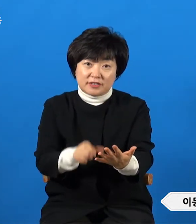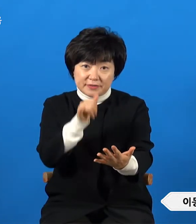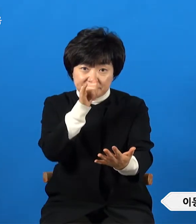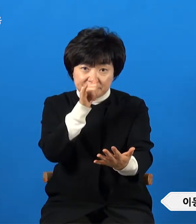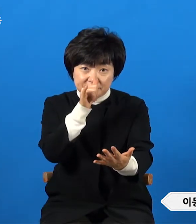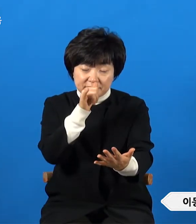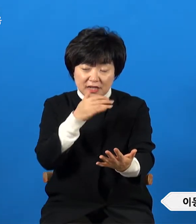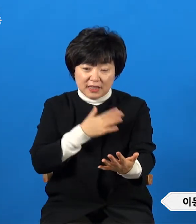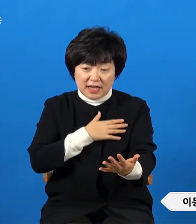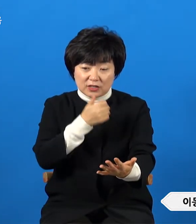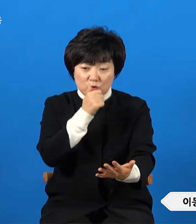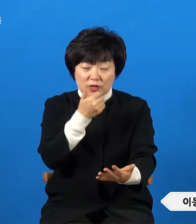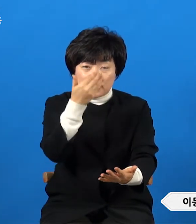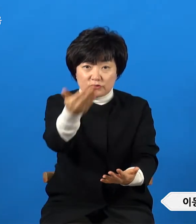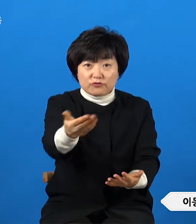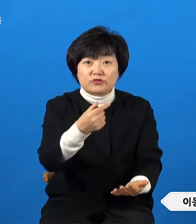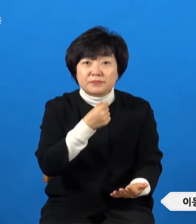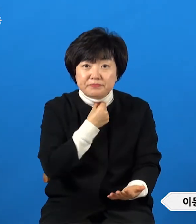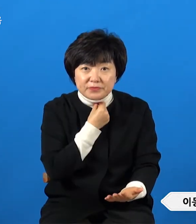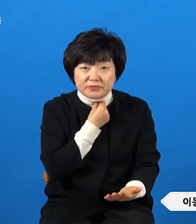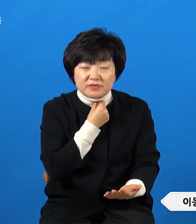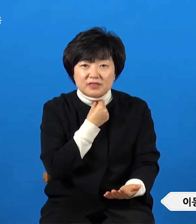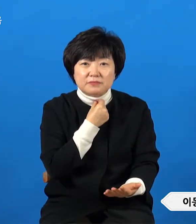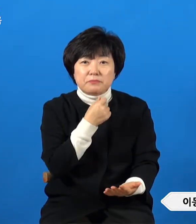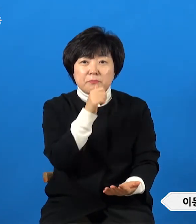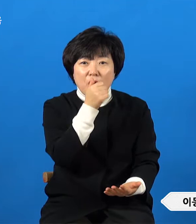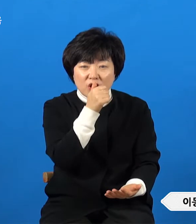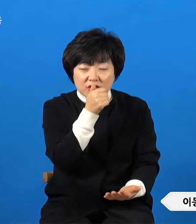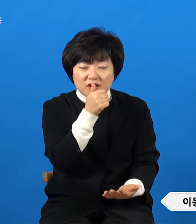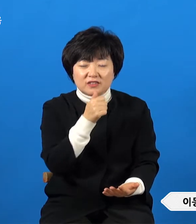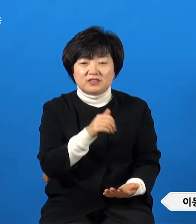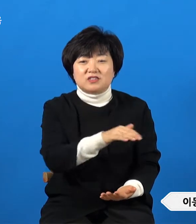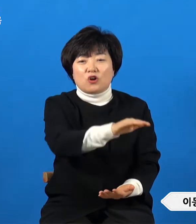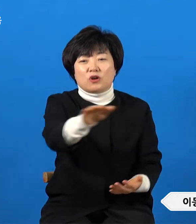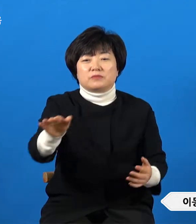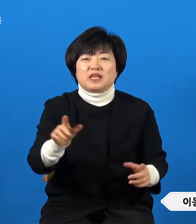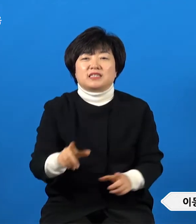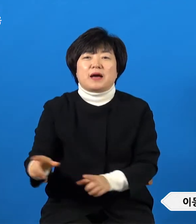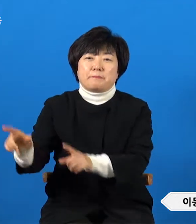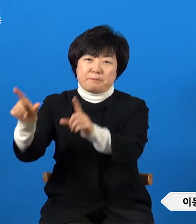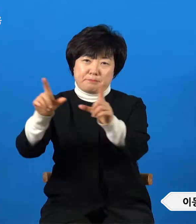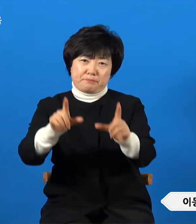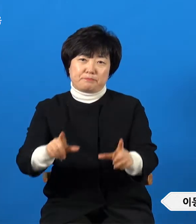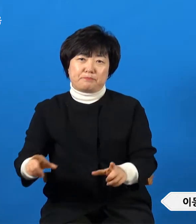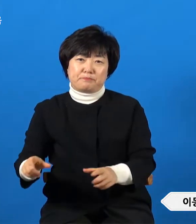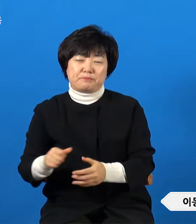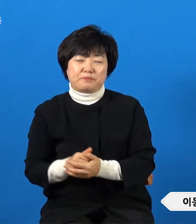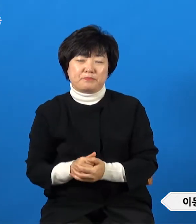가장 위대한 번역이 있다면 그 번역은 여러분의 삶으로 성경을 번역하는 것입니다.